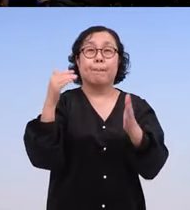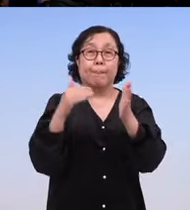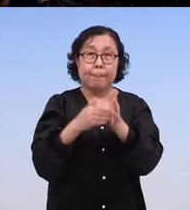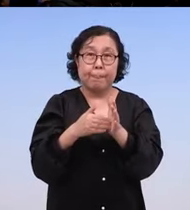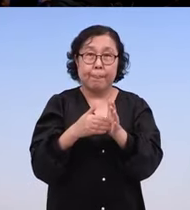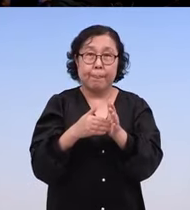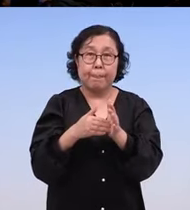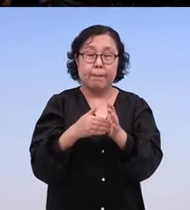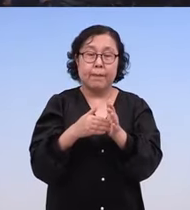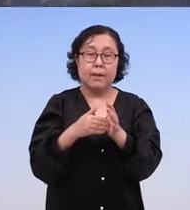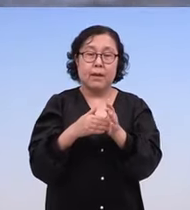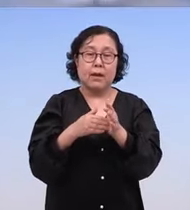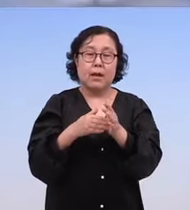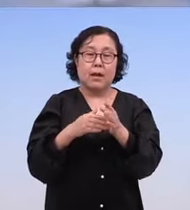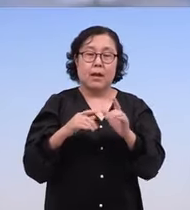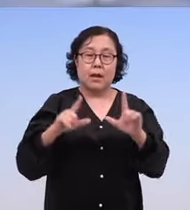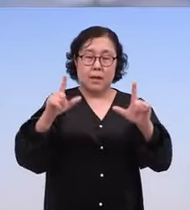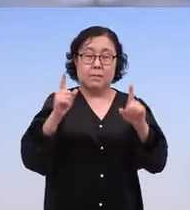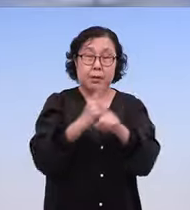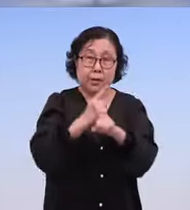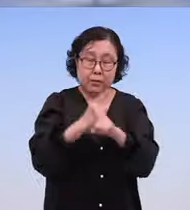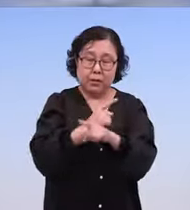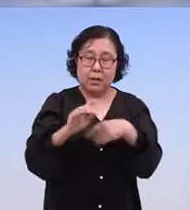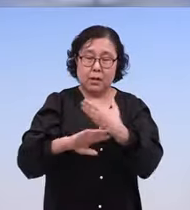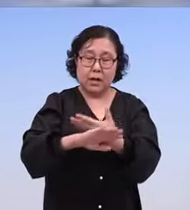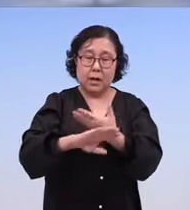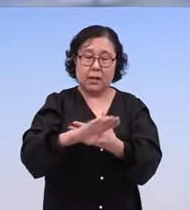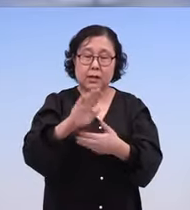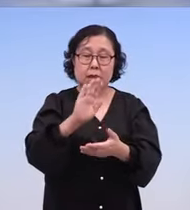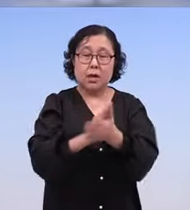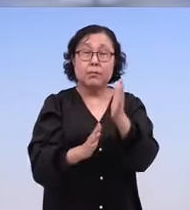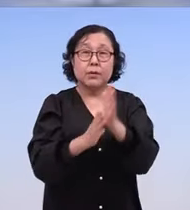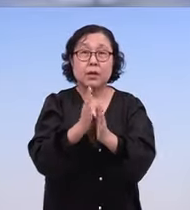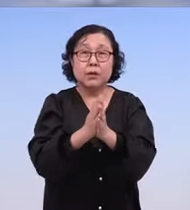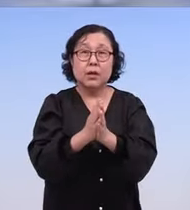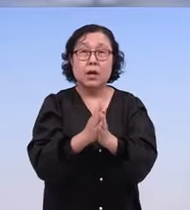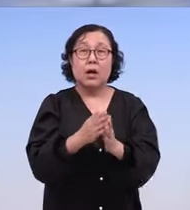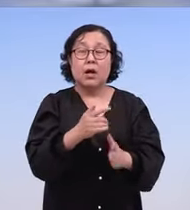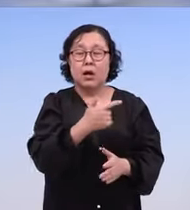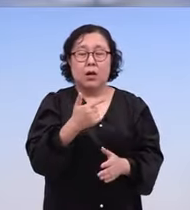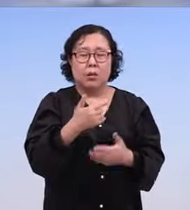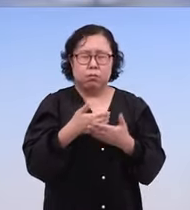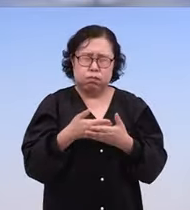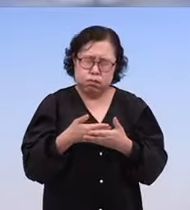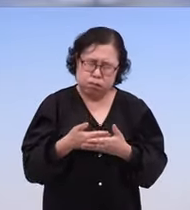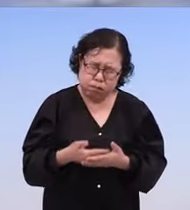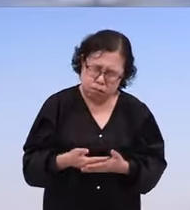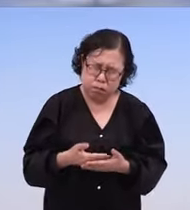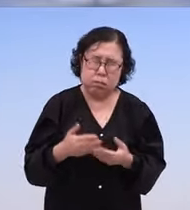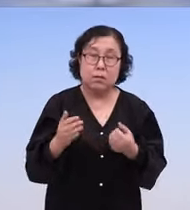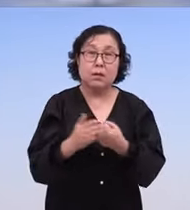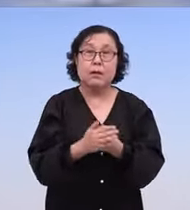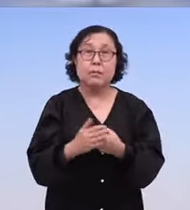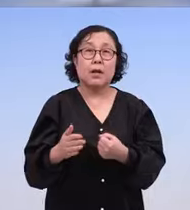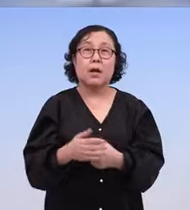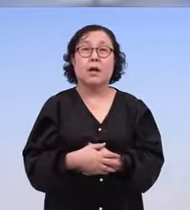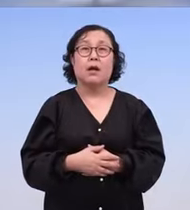어제까지 해는 바뀌었는데 달라진 게 하나도 없어서 이렇게 무겁고 저렇게 무거운 것 가지고